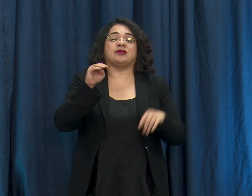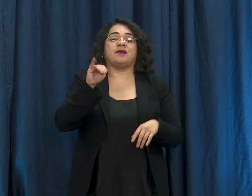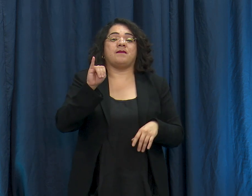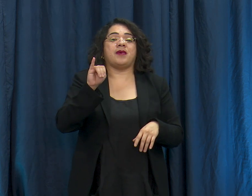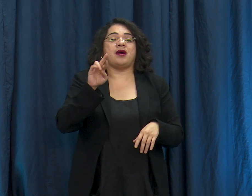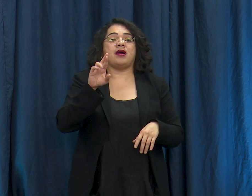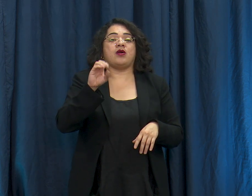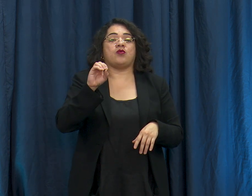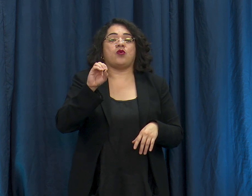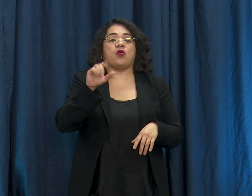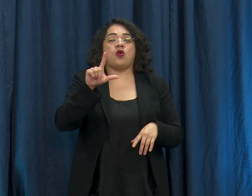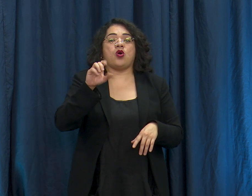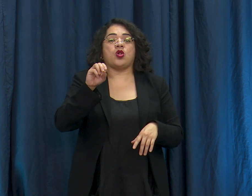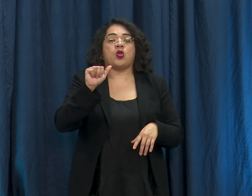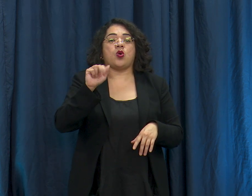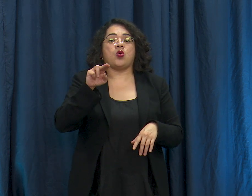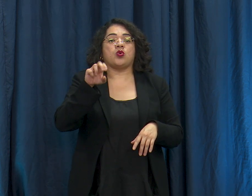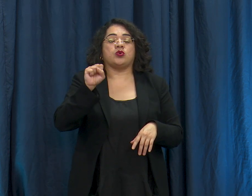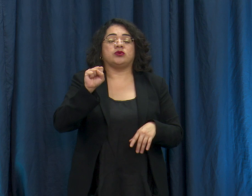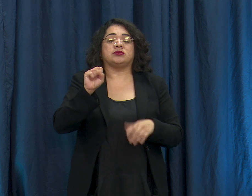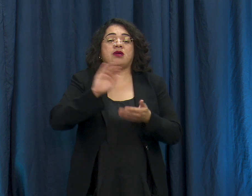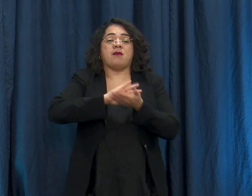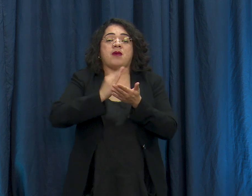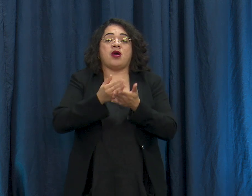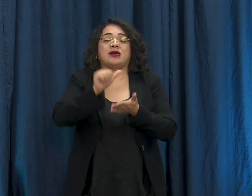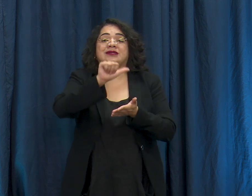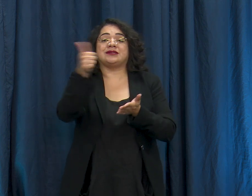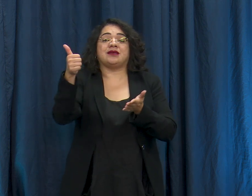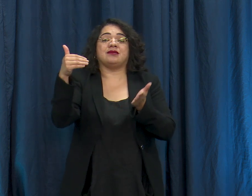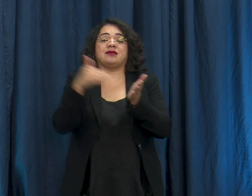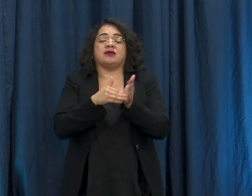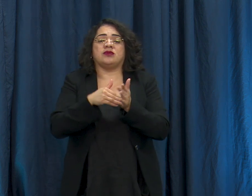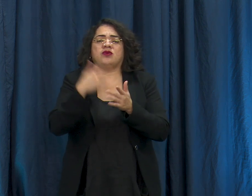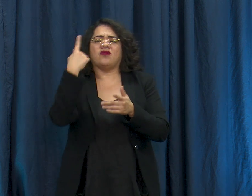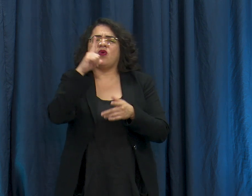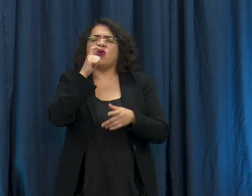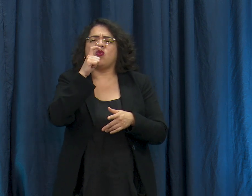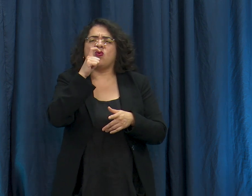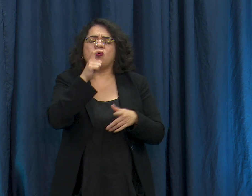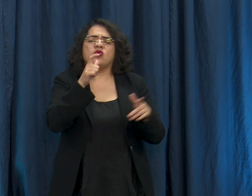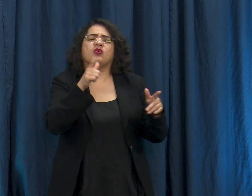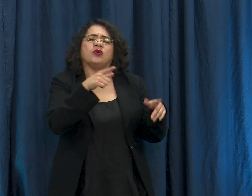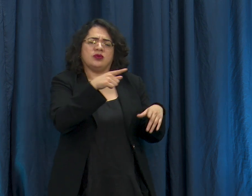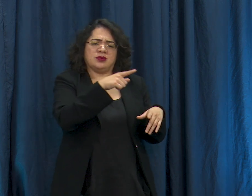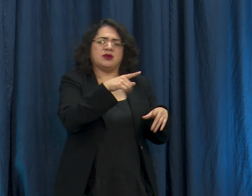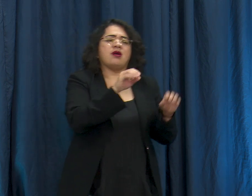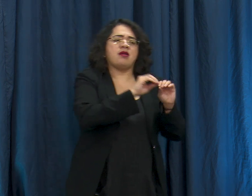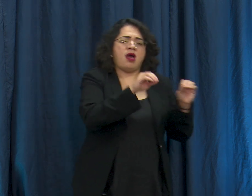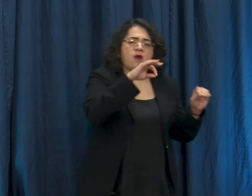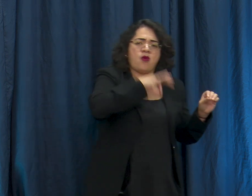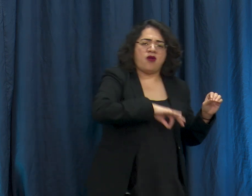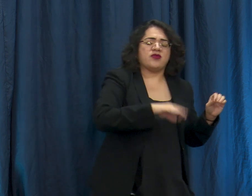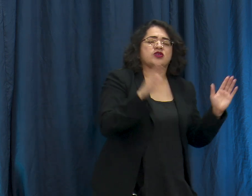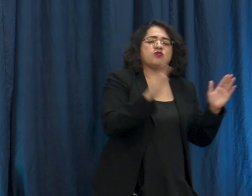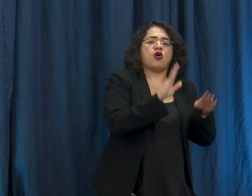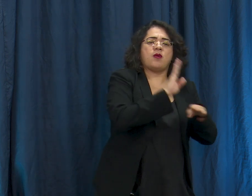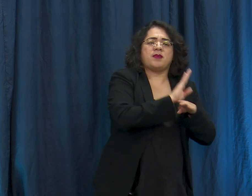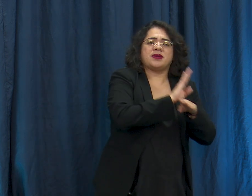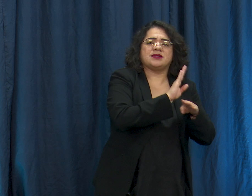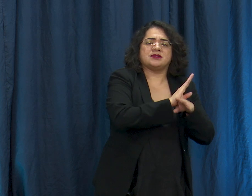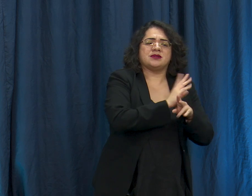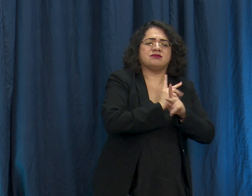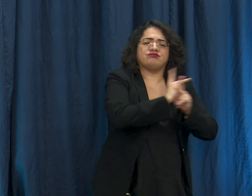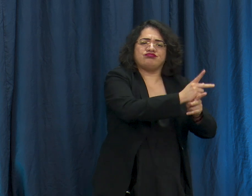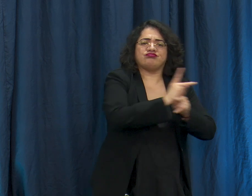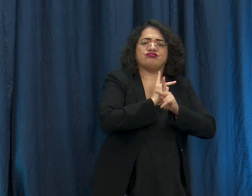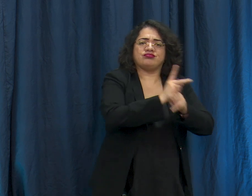proveyendo préstamos de $10,000 a negocios pequeños y a negocios sin fin de lucro que no pueden calificar para préstamos